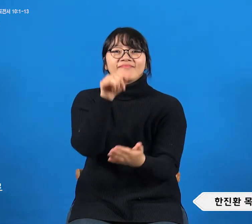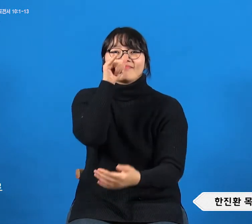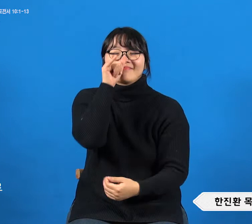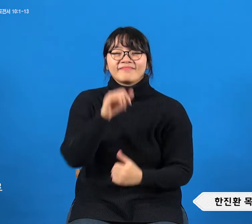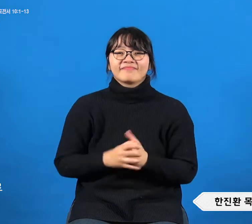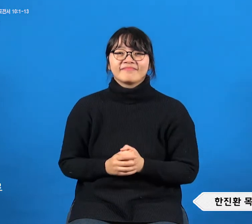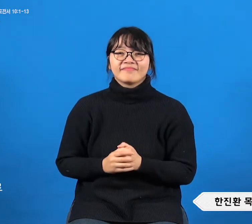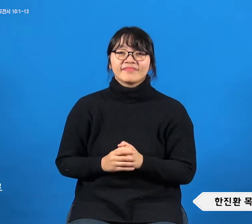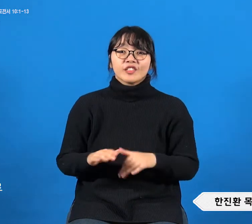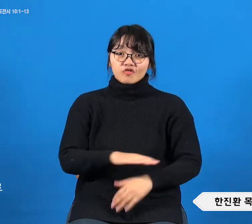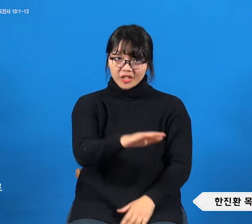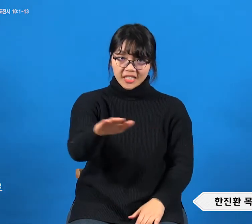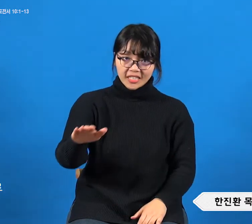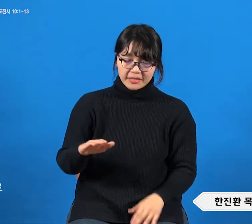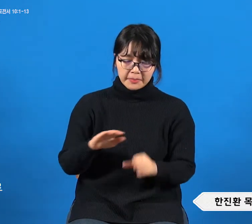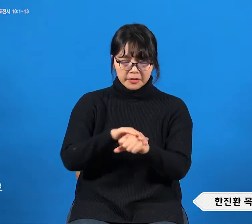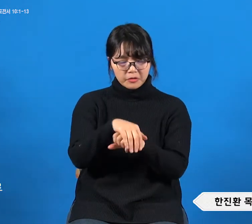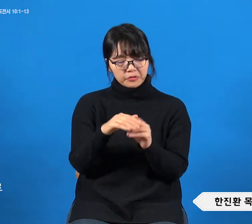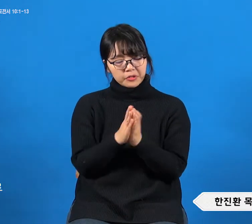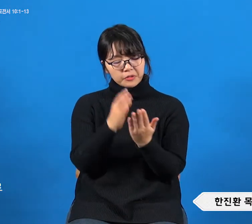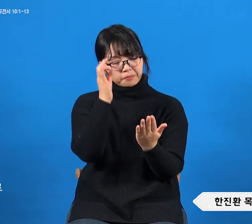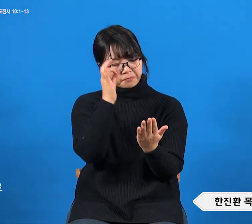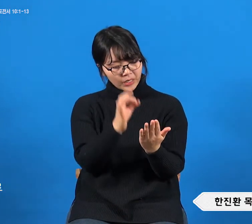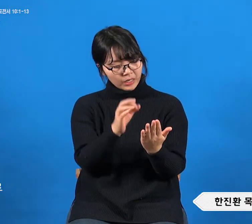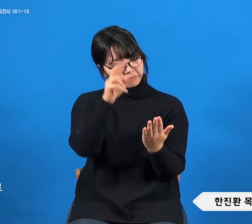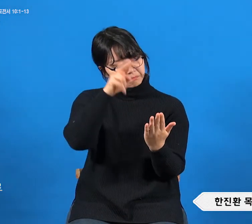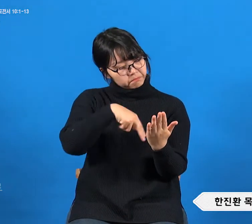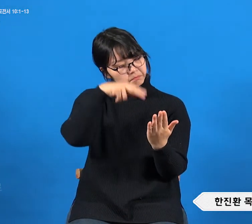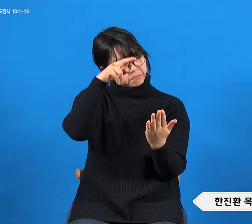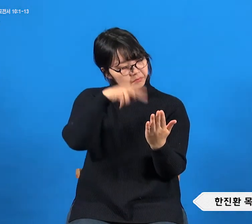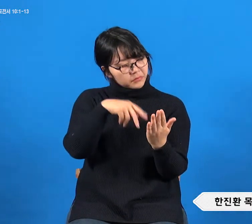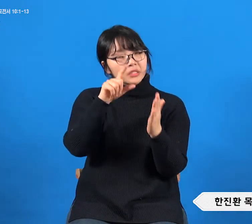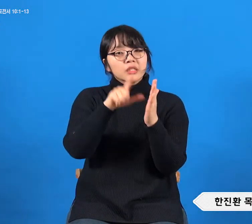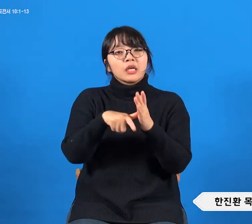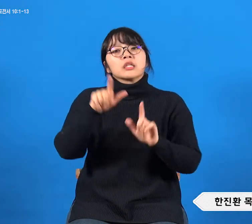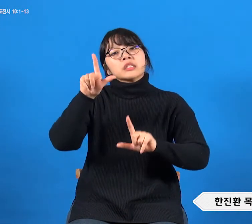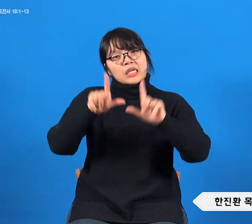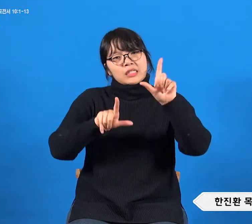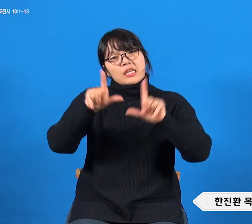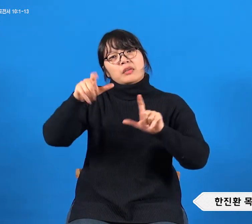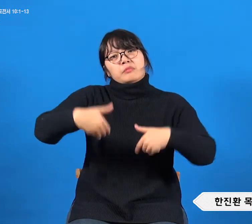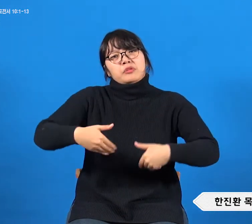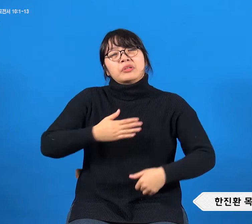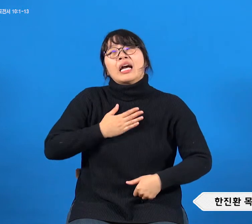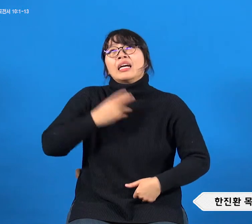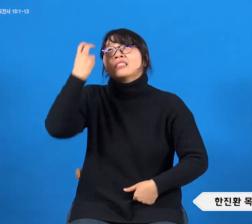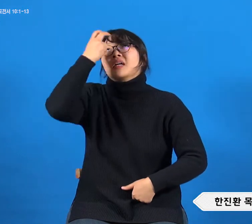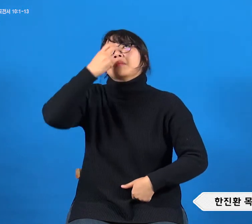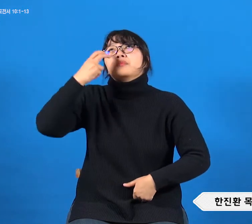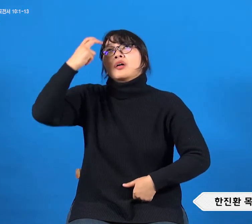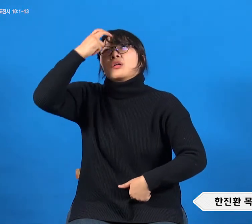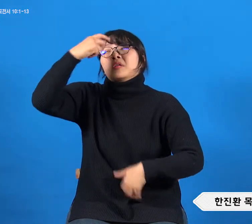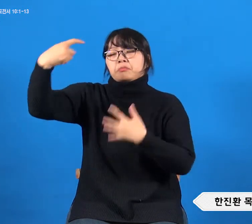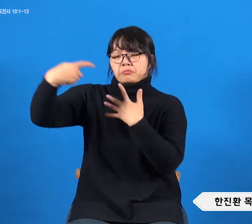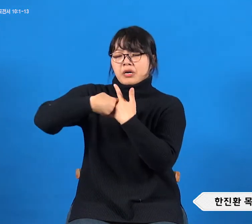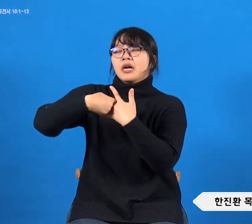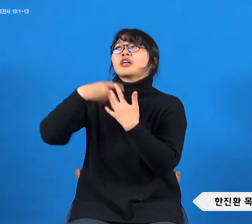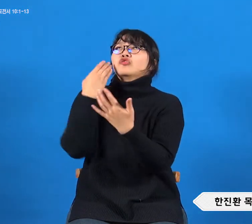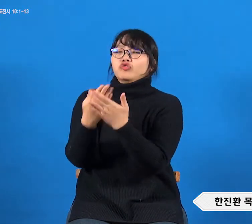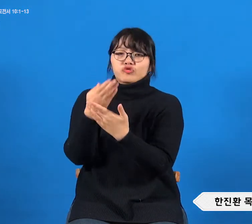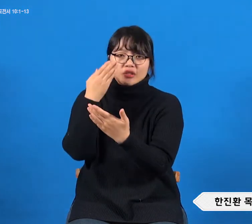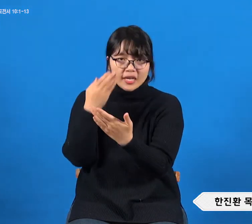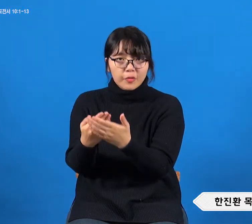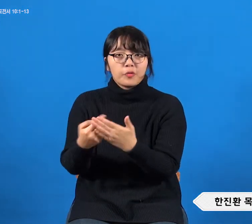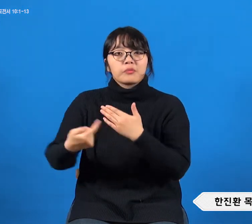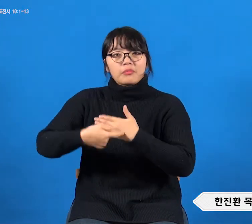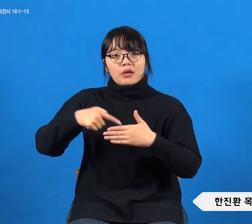우리도 말씀을 대할 때 그런 자세로 대해야 됩니다. 하나님 나를 살펴주소서. 나를